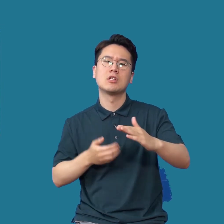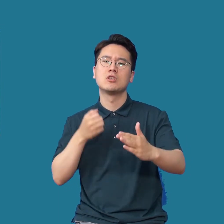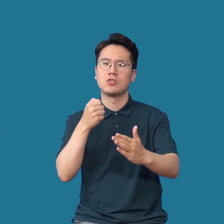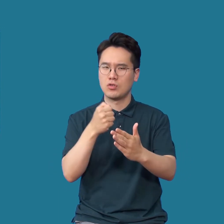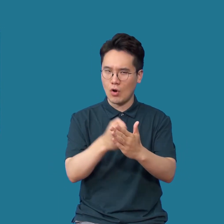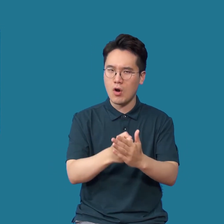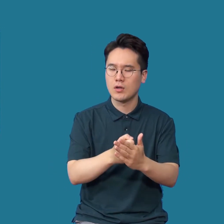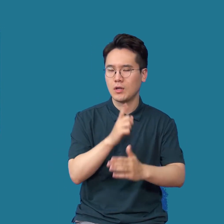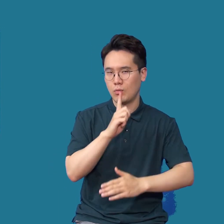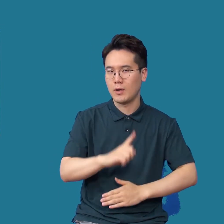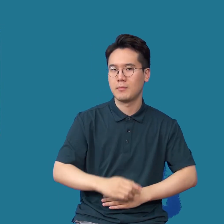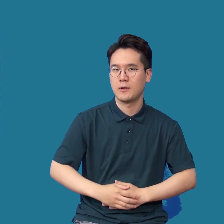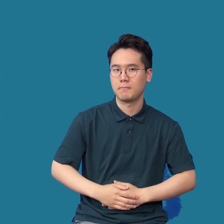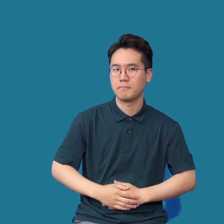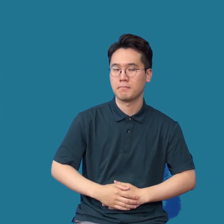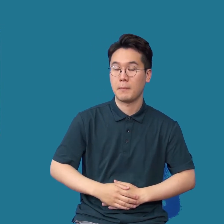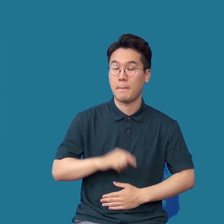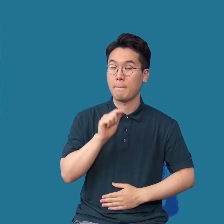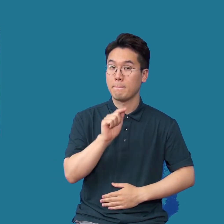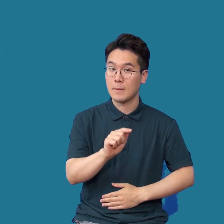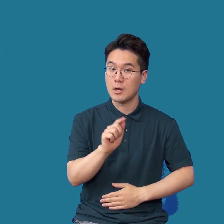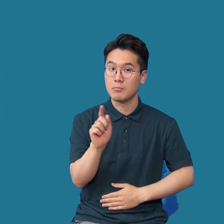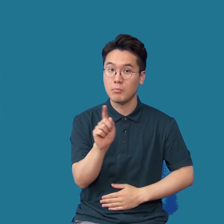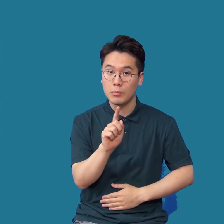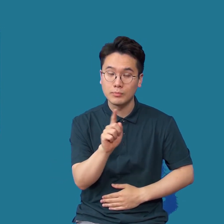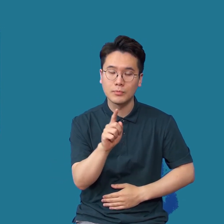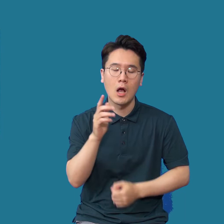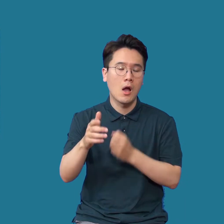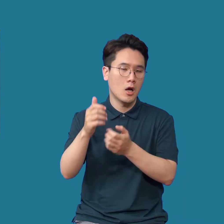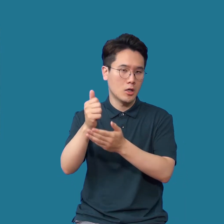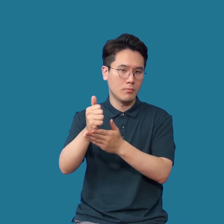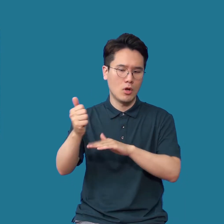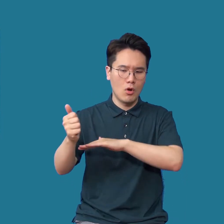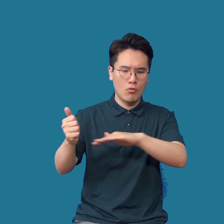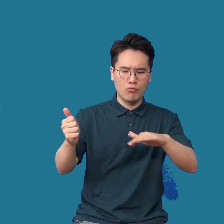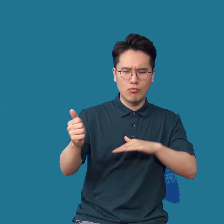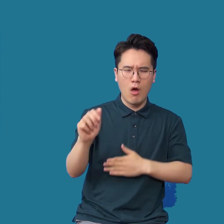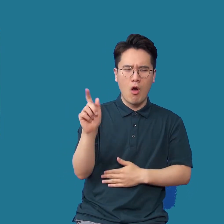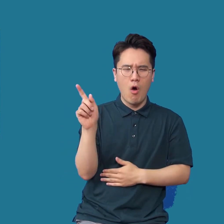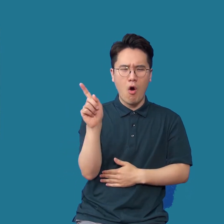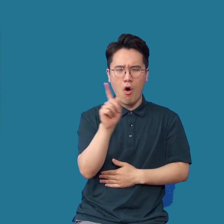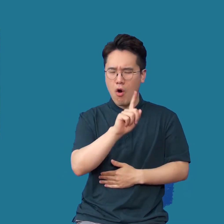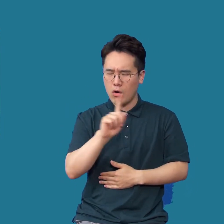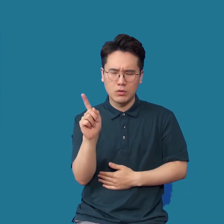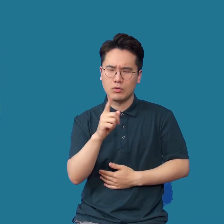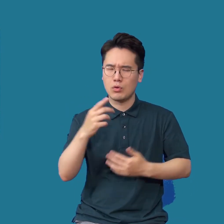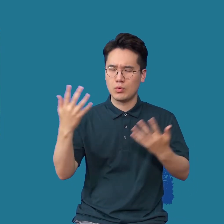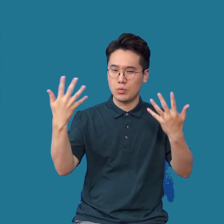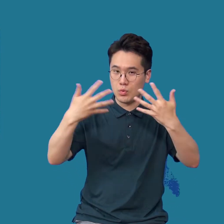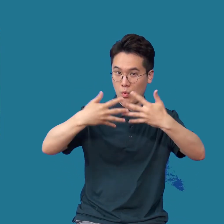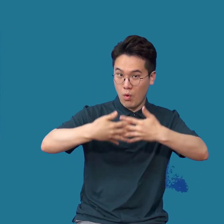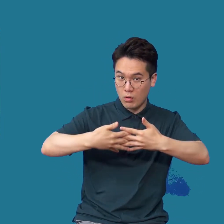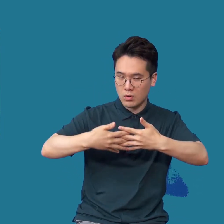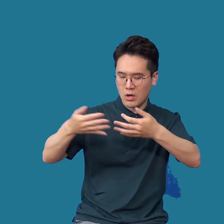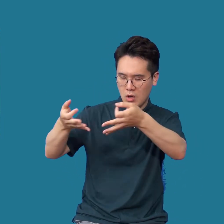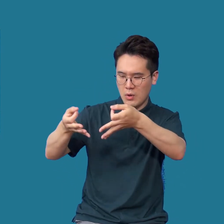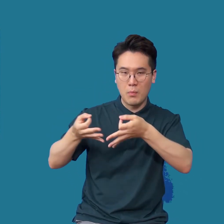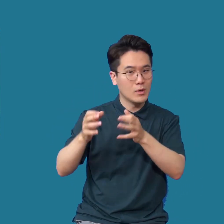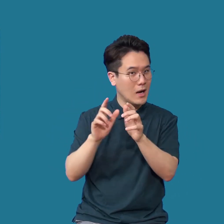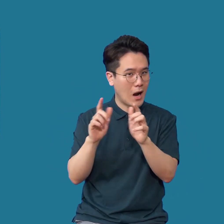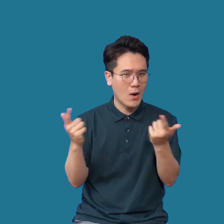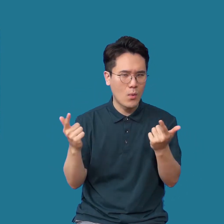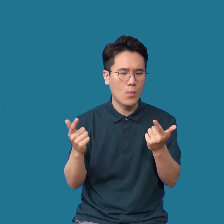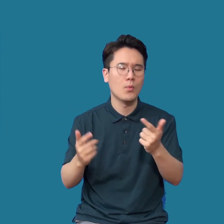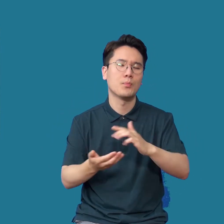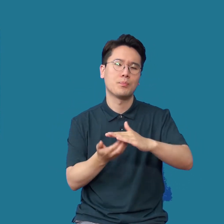말은 하나님은 우리에게 있는 어떤 조건도 보지 않고 예정했다는 뜻입니다.